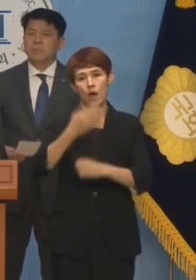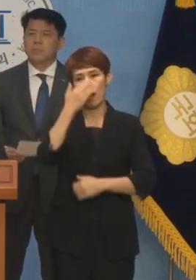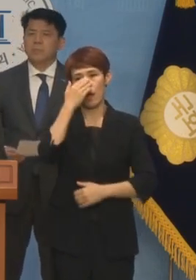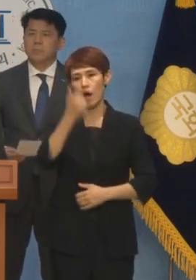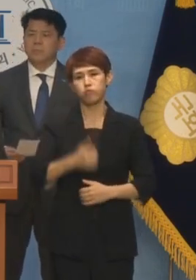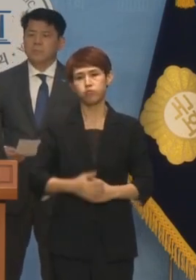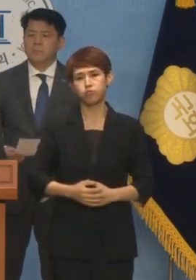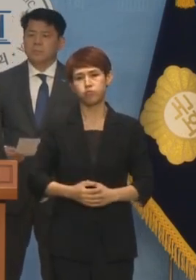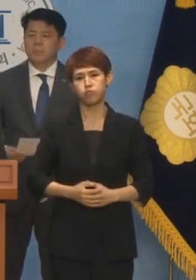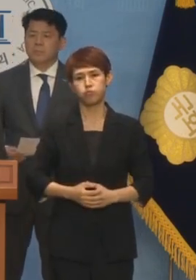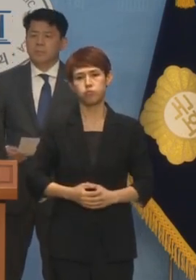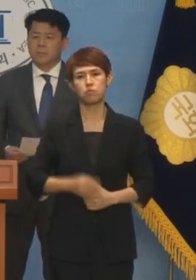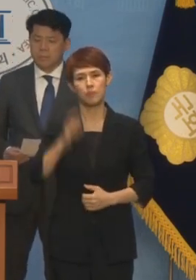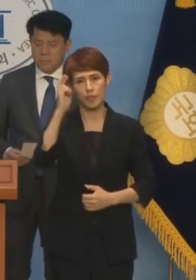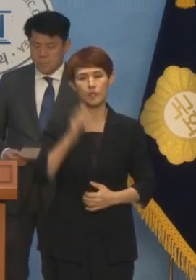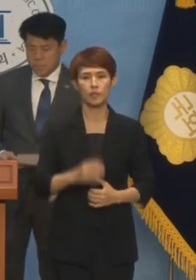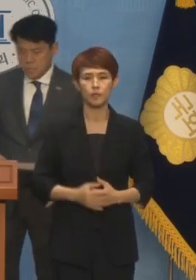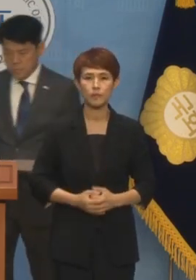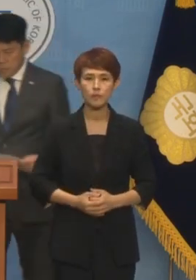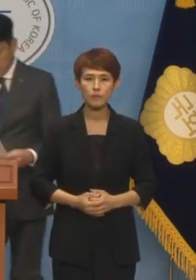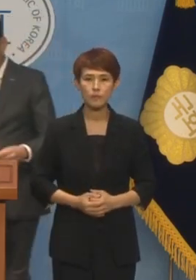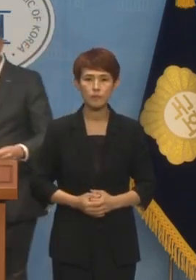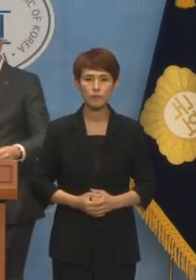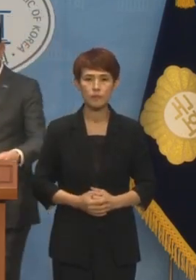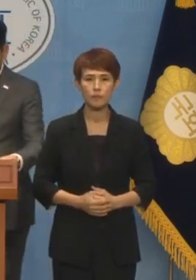길다라고 하지 않겠습니까?